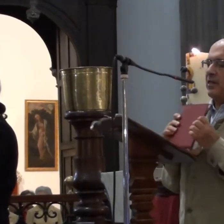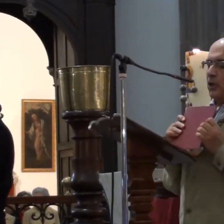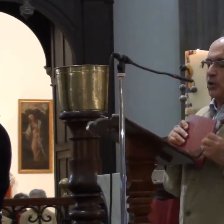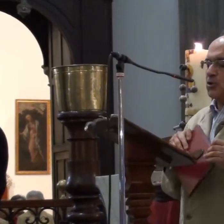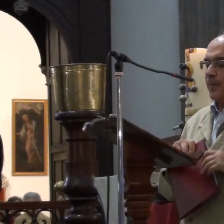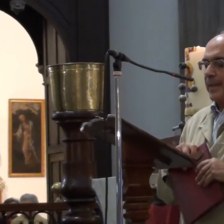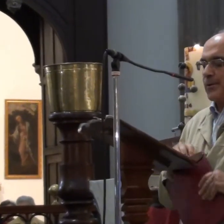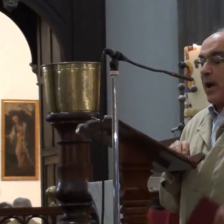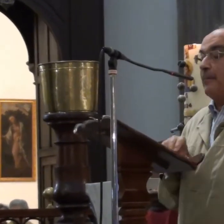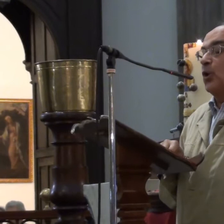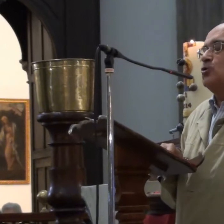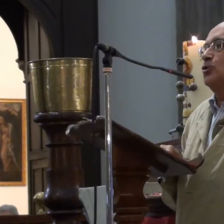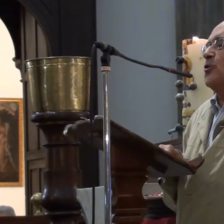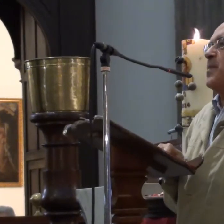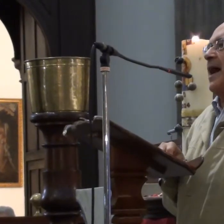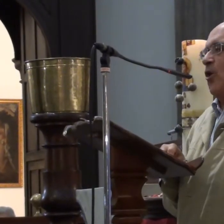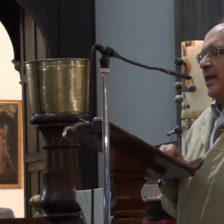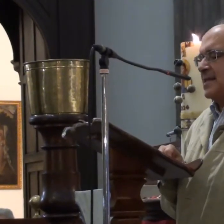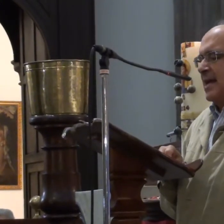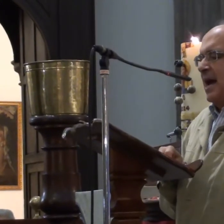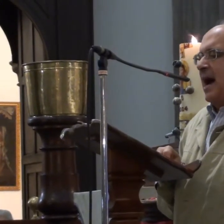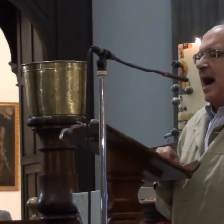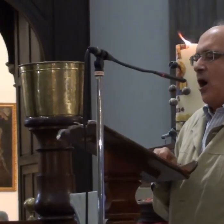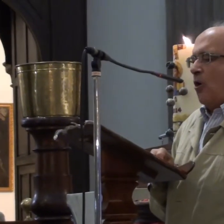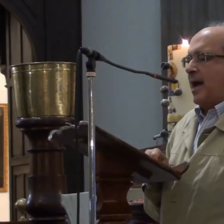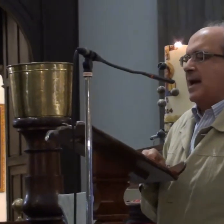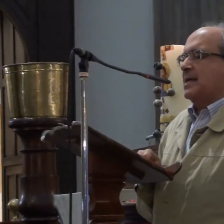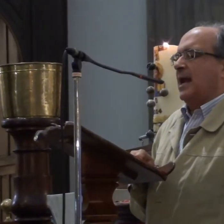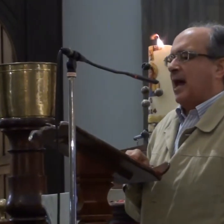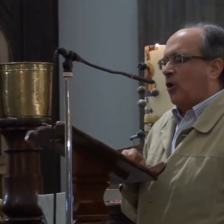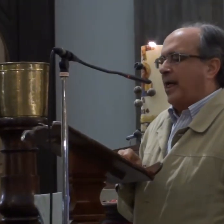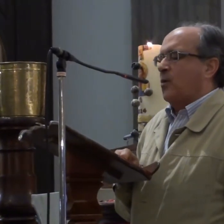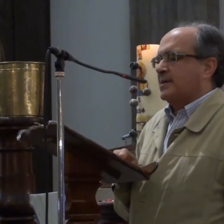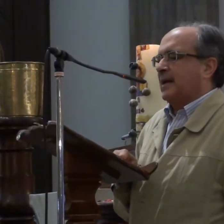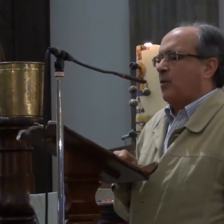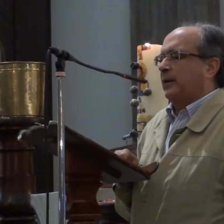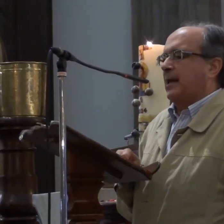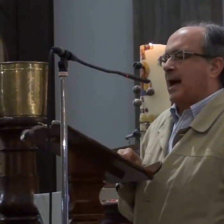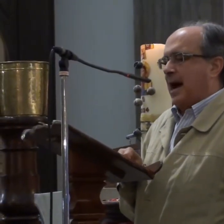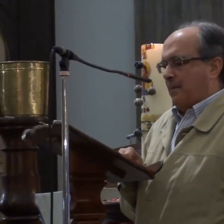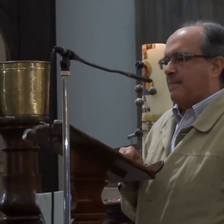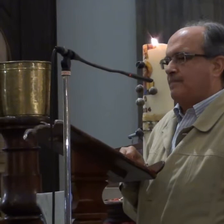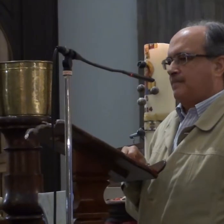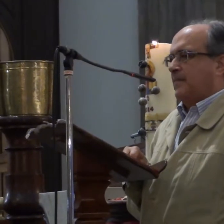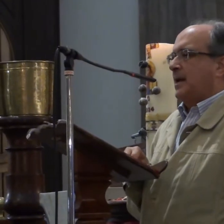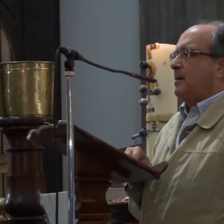María ruega por nosotros pecadores ahora y ahora